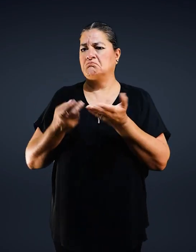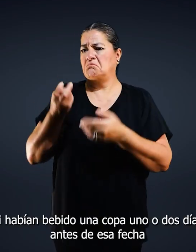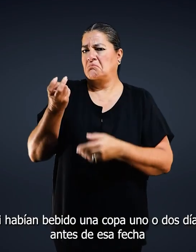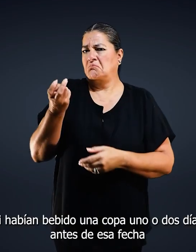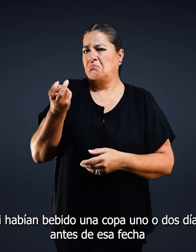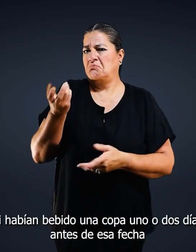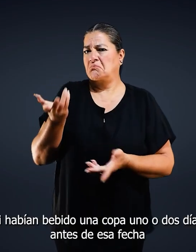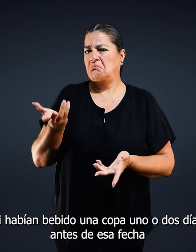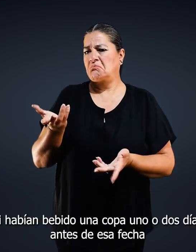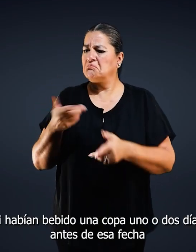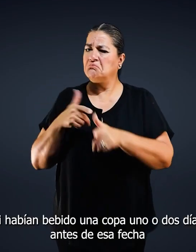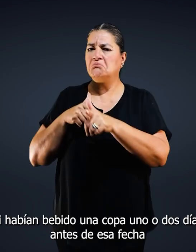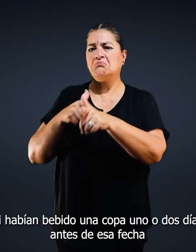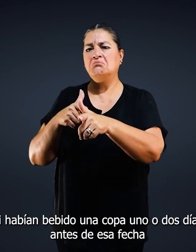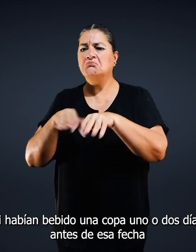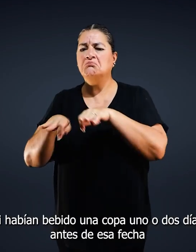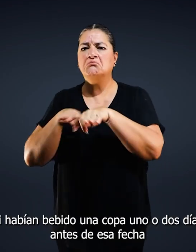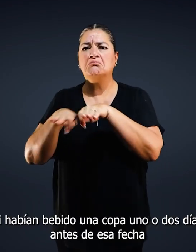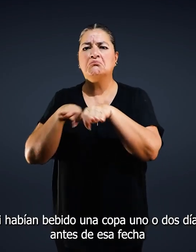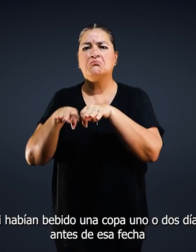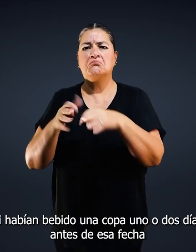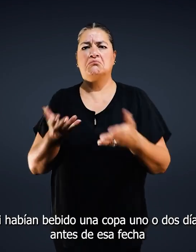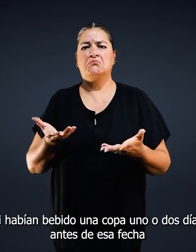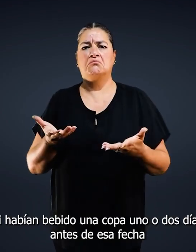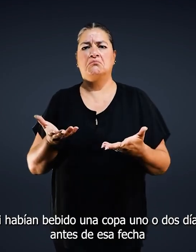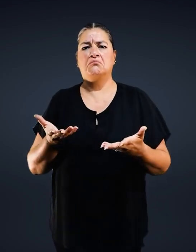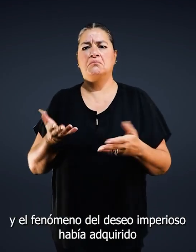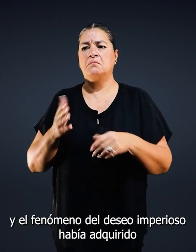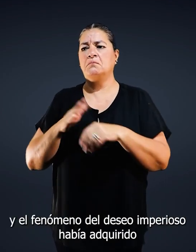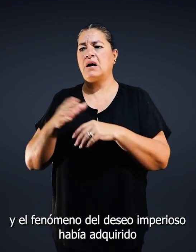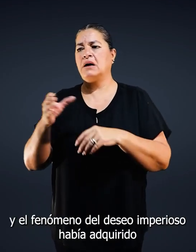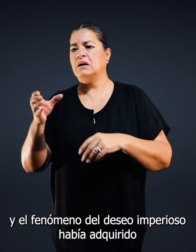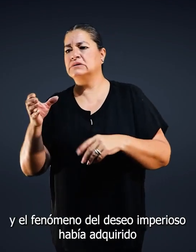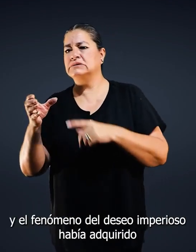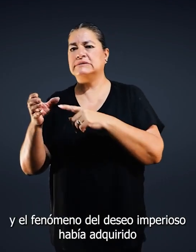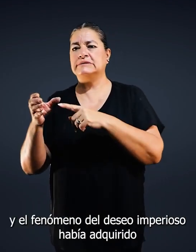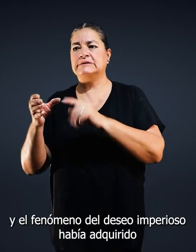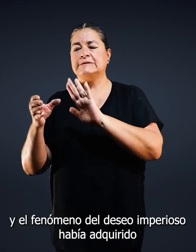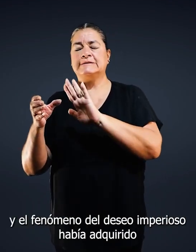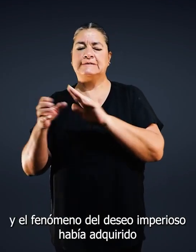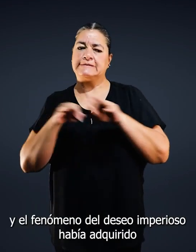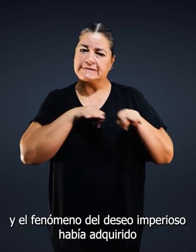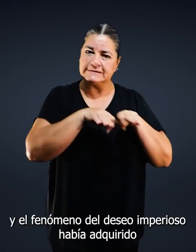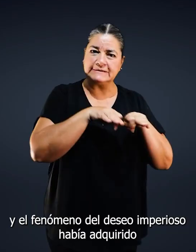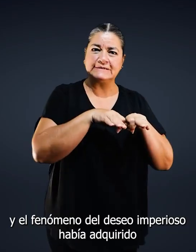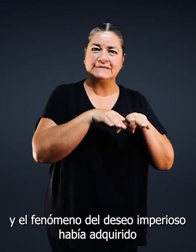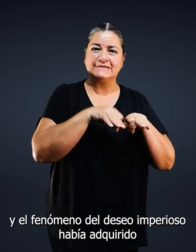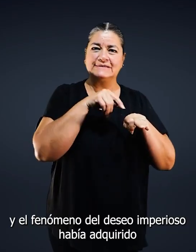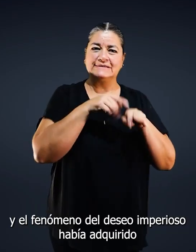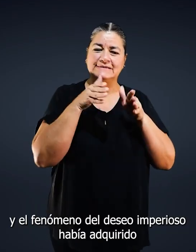Se habían bebido una copa, 1 o 2 días antes de esa fecha, y el fenómeno del deseo imperioso había adquirido